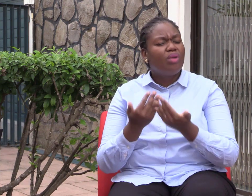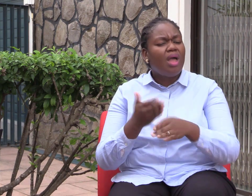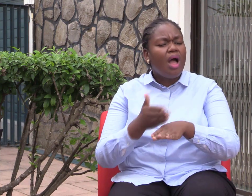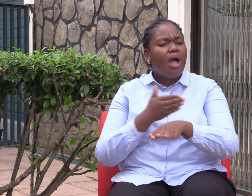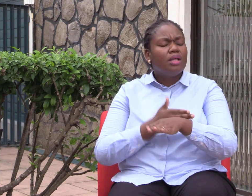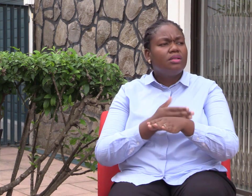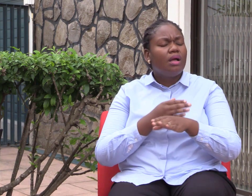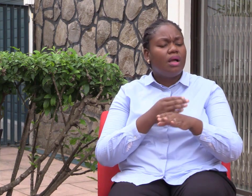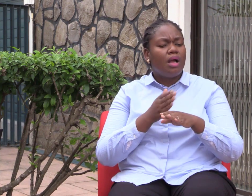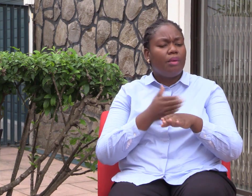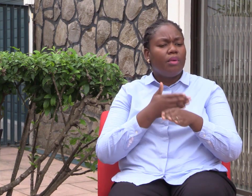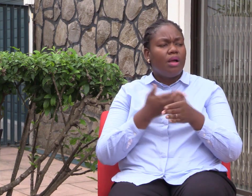evoluir.